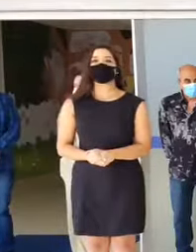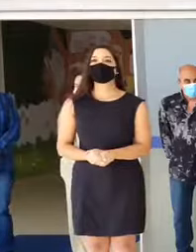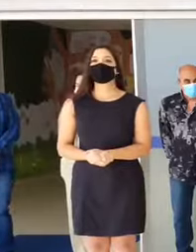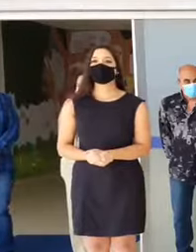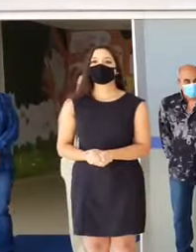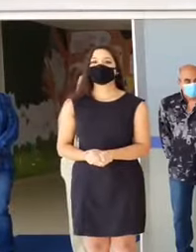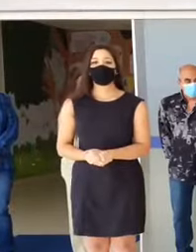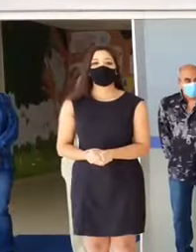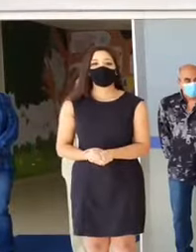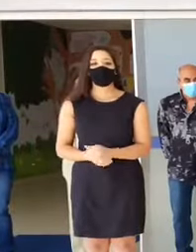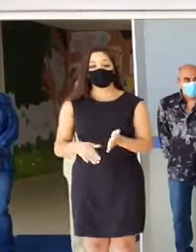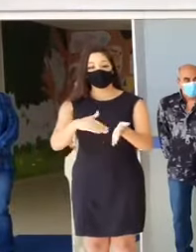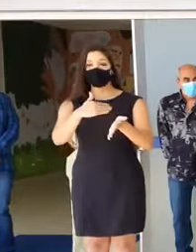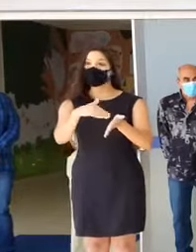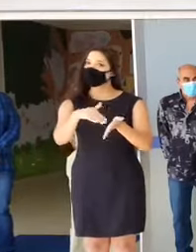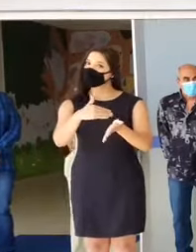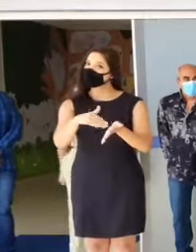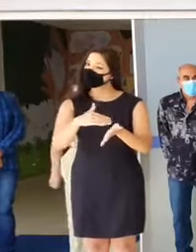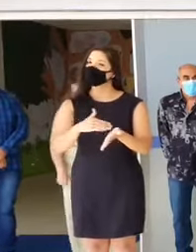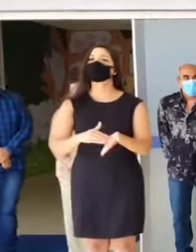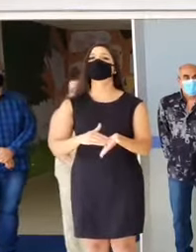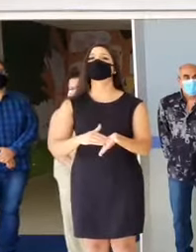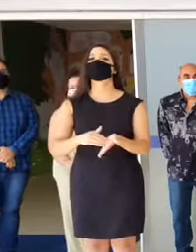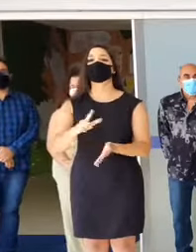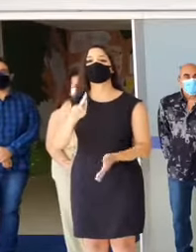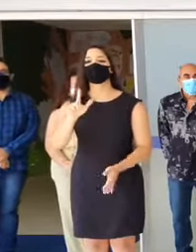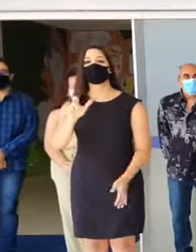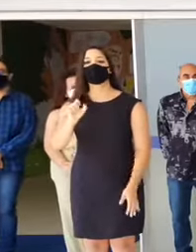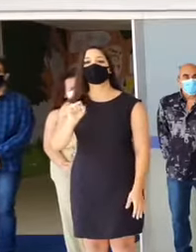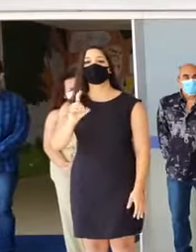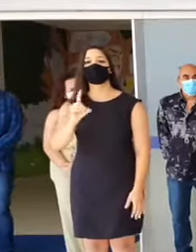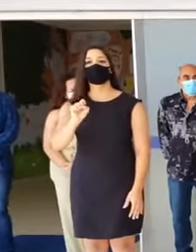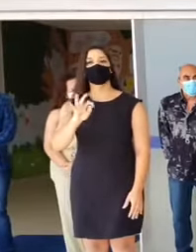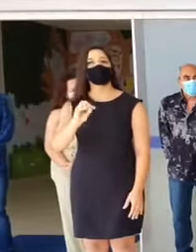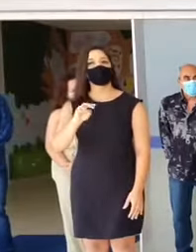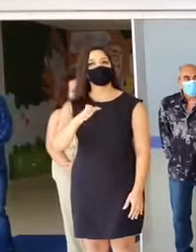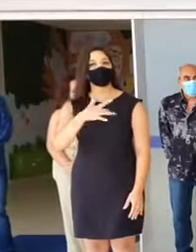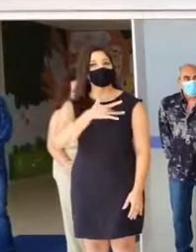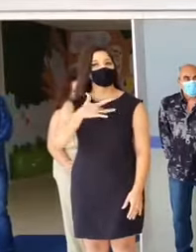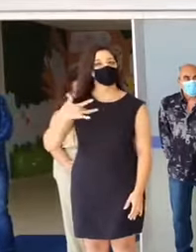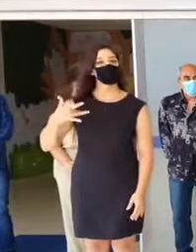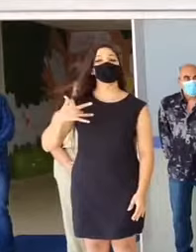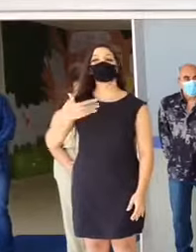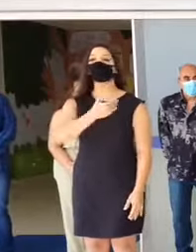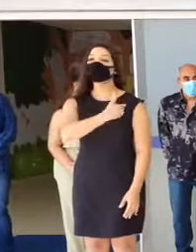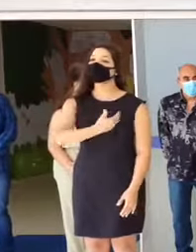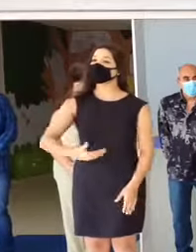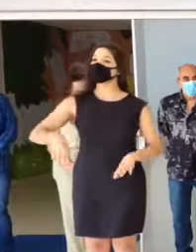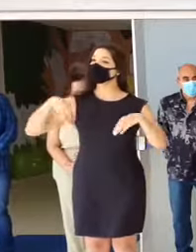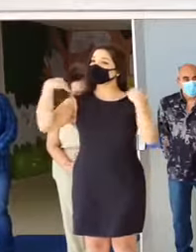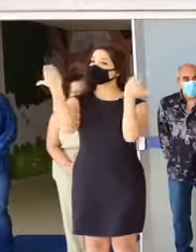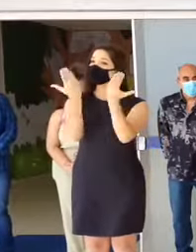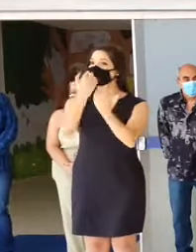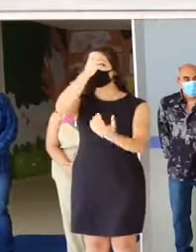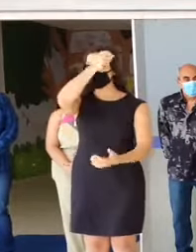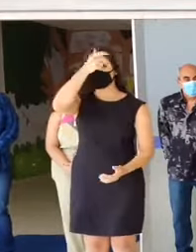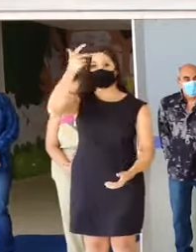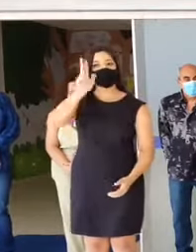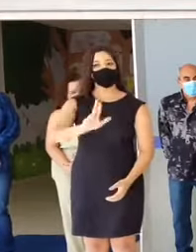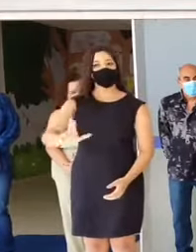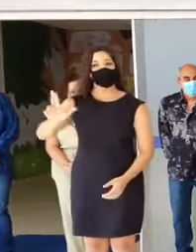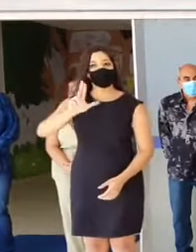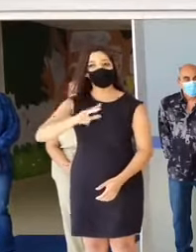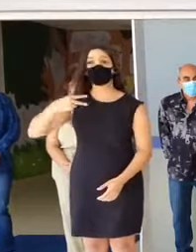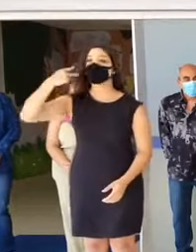Ilustríssimo senhor secretário, professor Gladstone, saúde. Senhor presidente da Câmara Municipal,